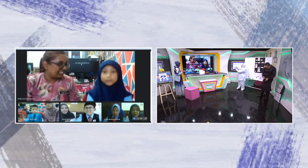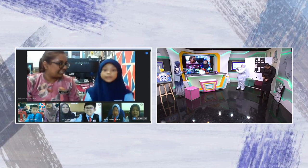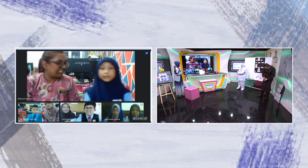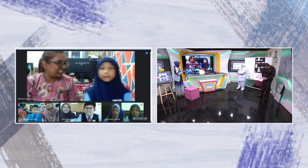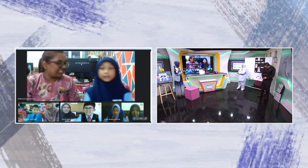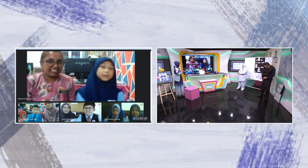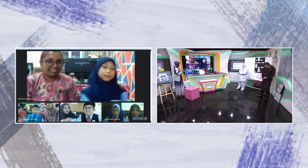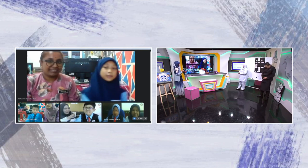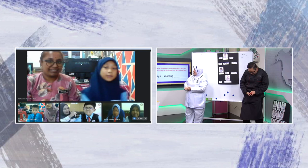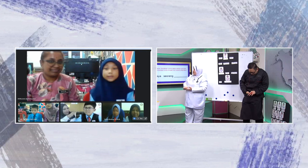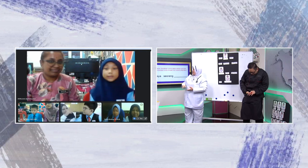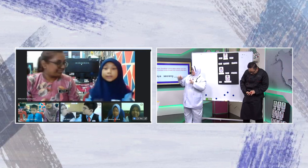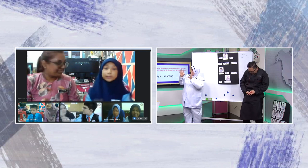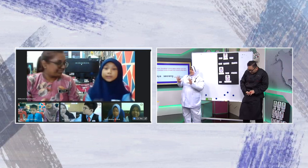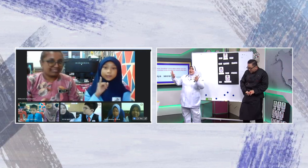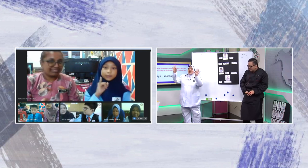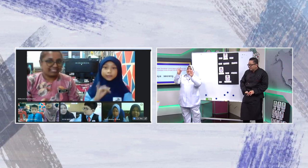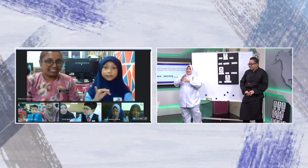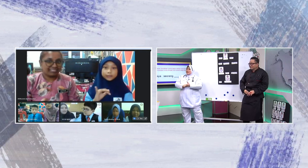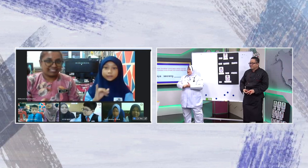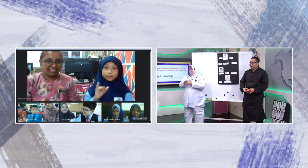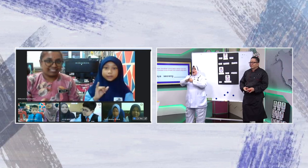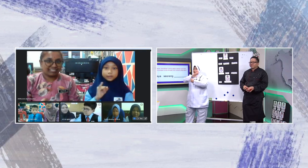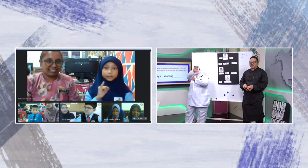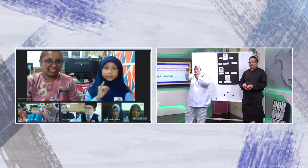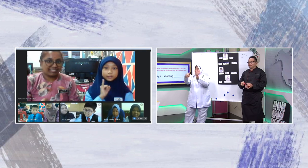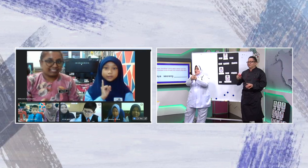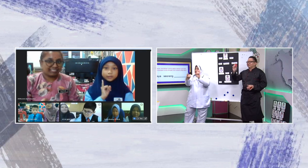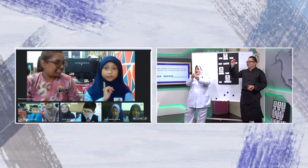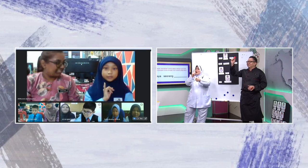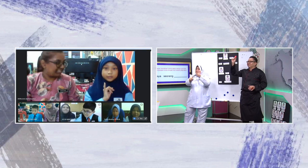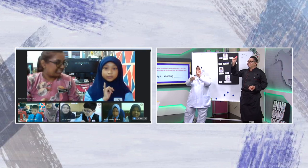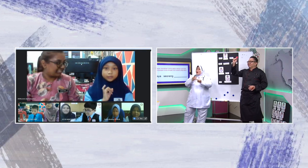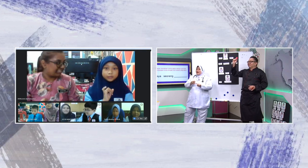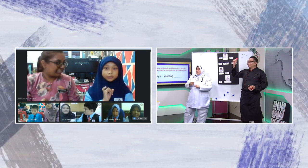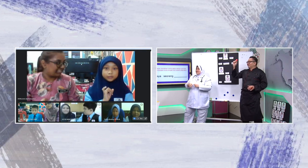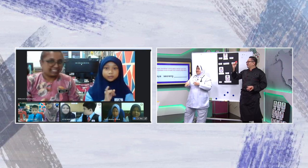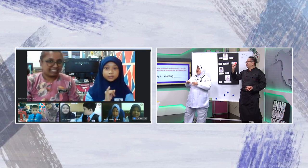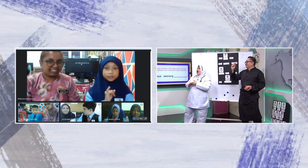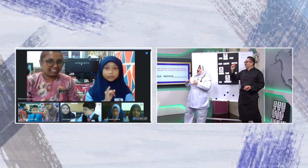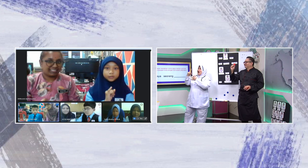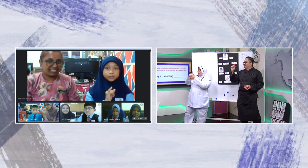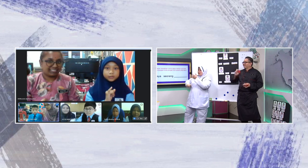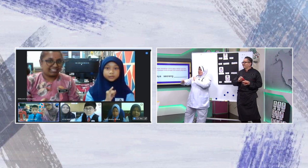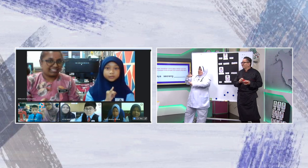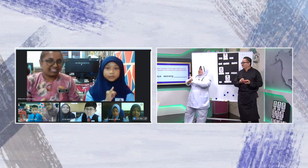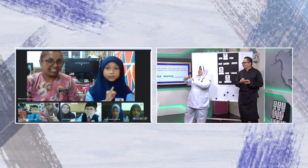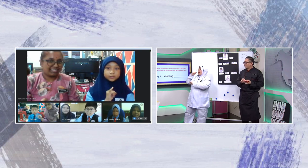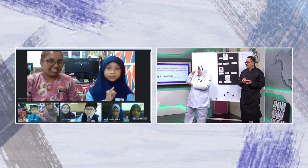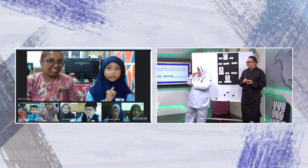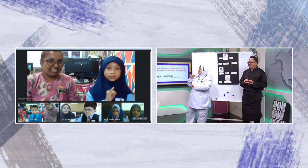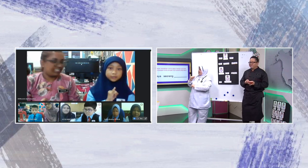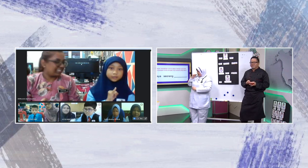Berdiri. Silakan ha. Anis. Cerita. Pada semua kawan-kawan. Ha. Apa